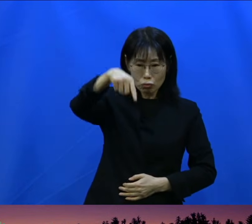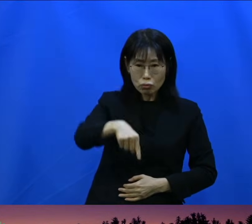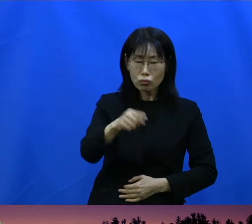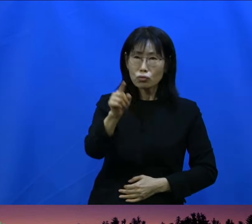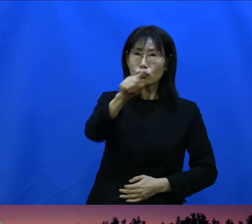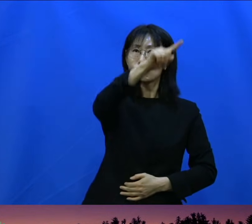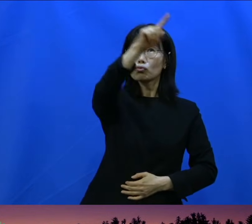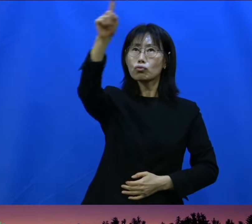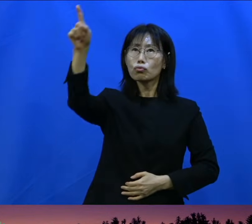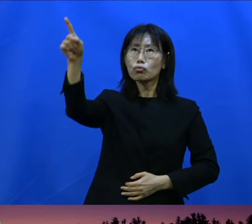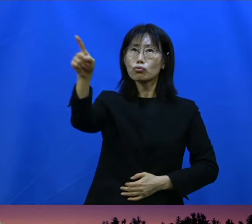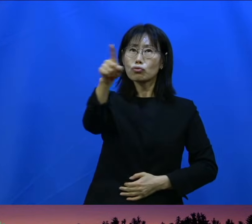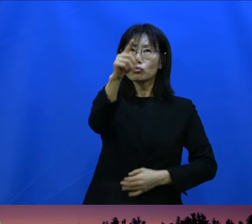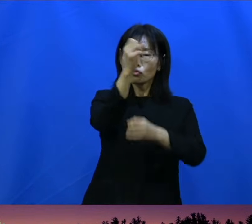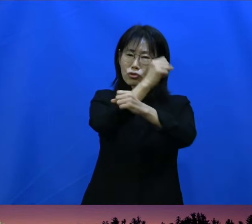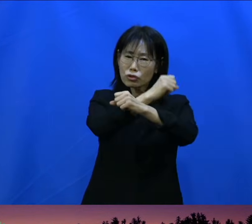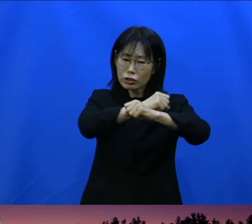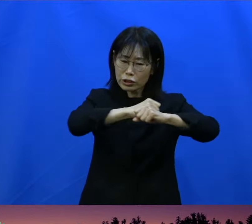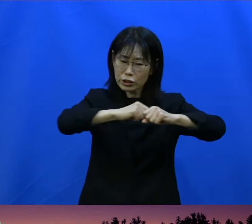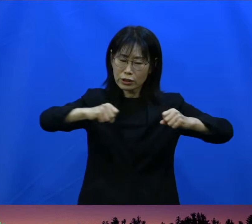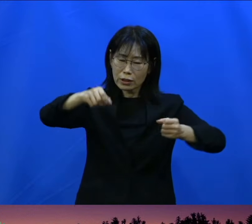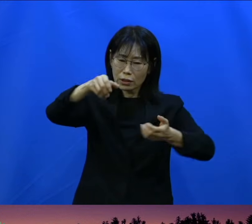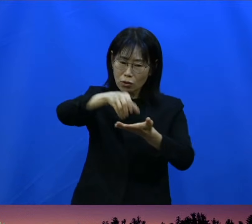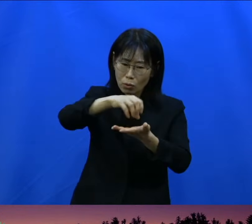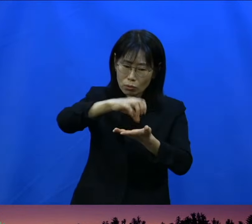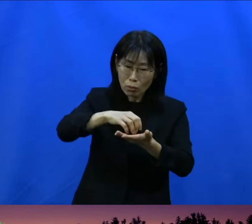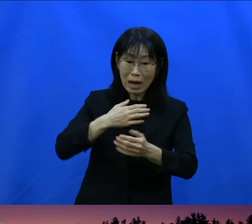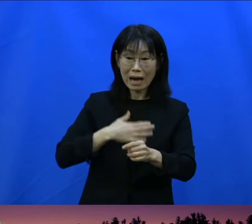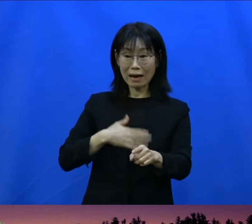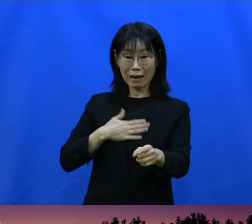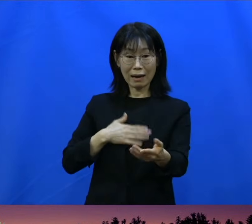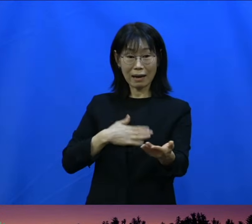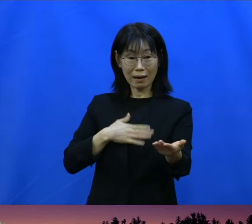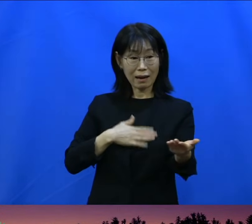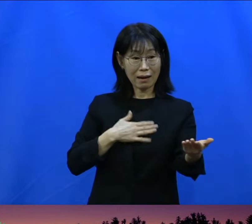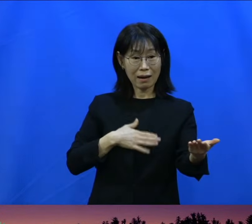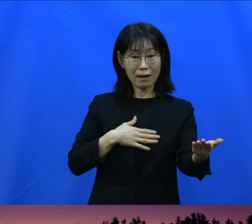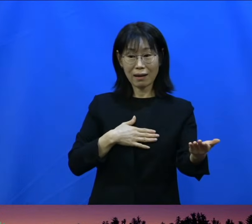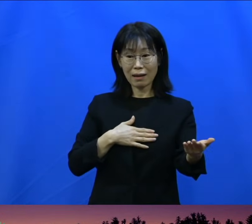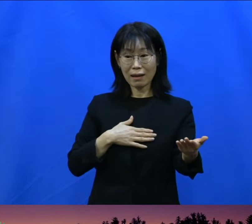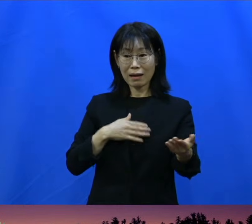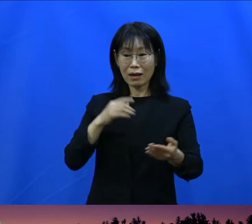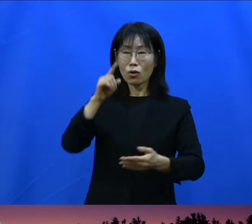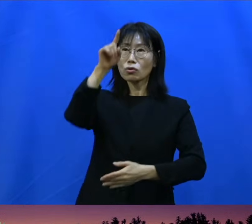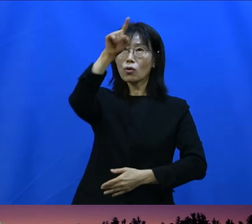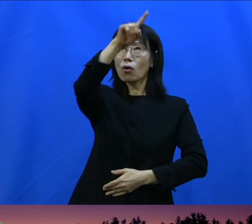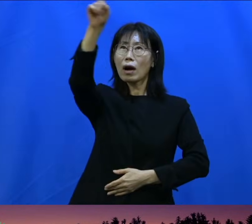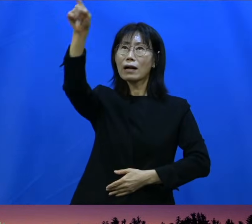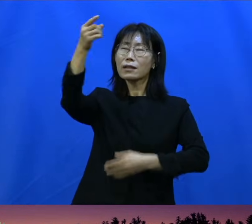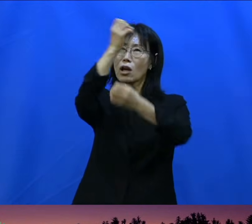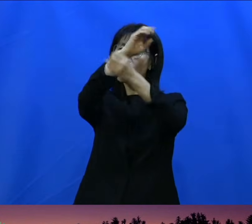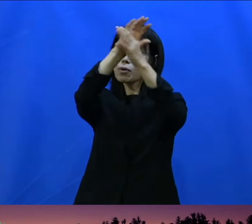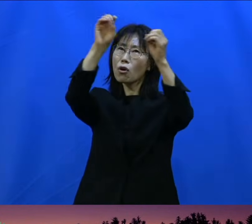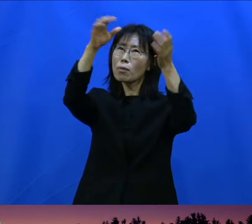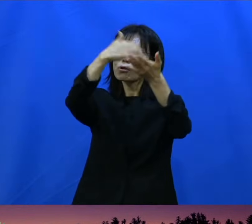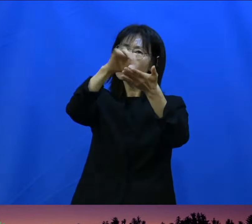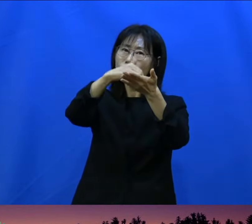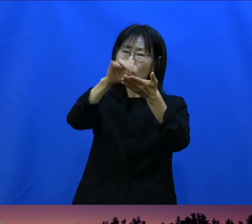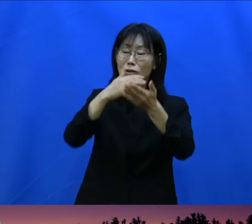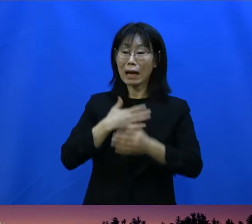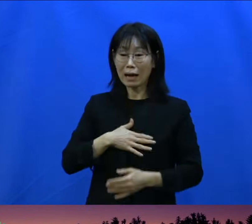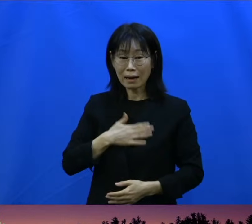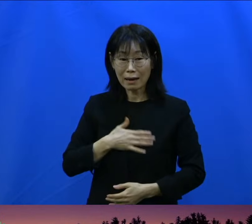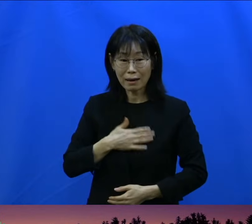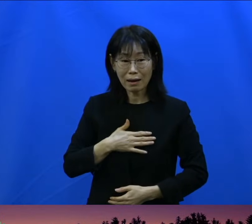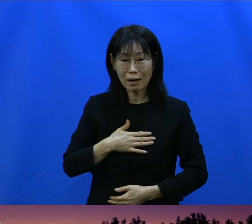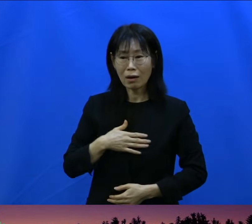속에 갤럭시가 몇 개인지도 몰라요. 한 갤럭시에 몇 개의 별인지도 잘 몰라요.